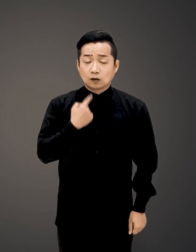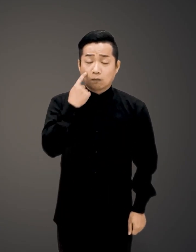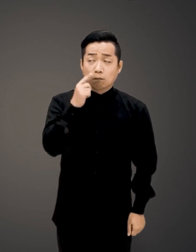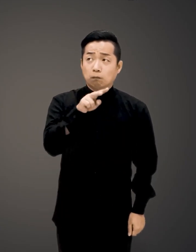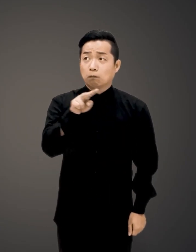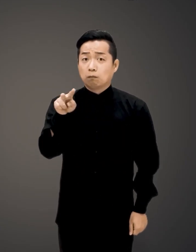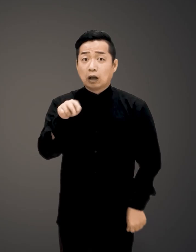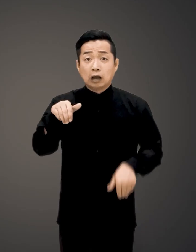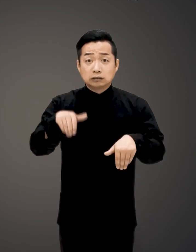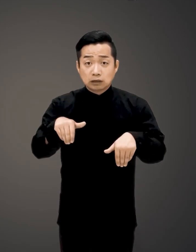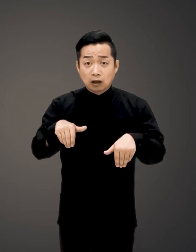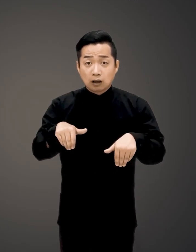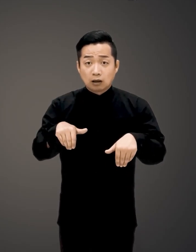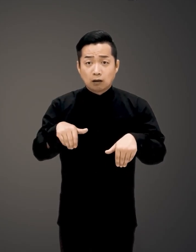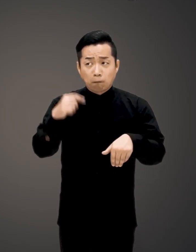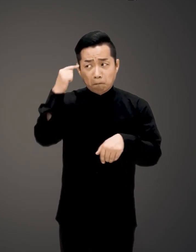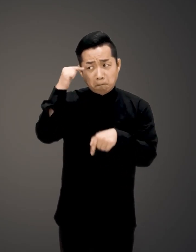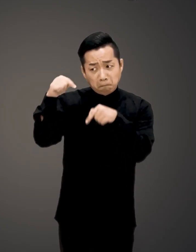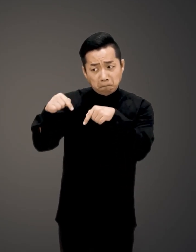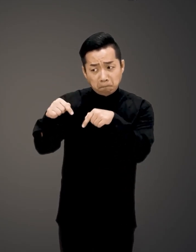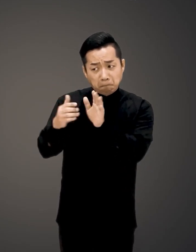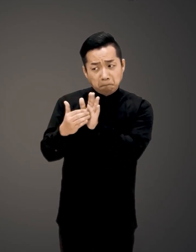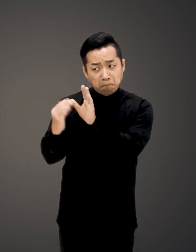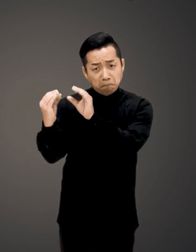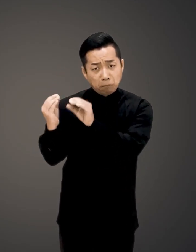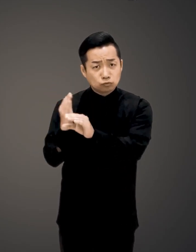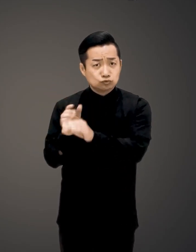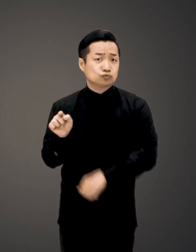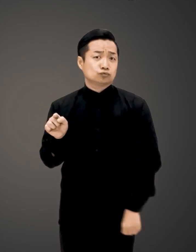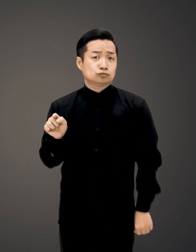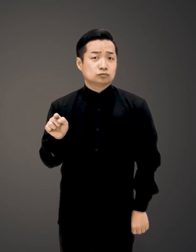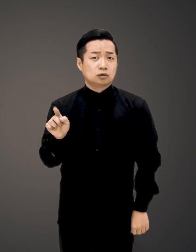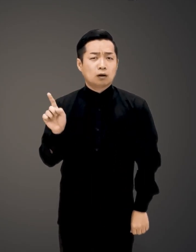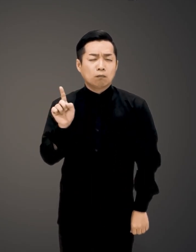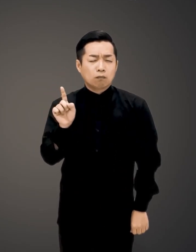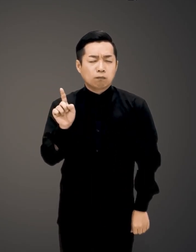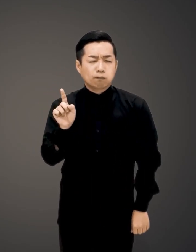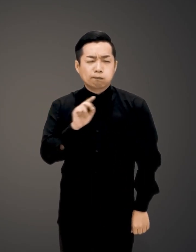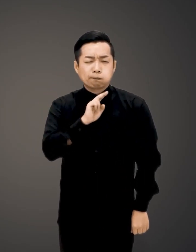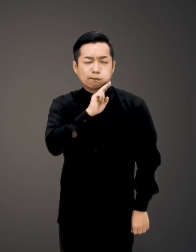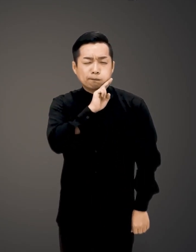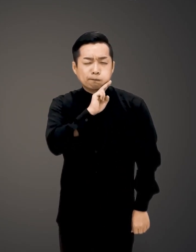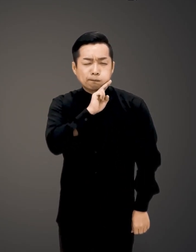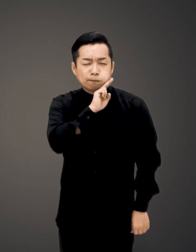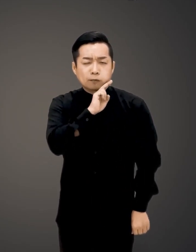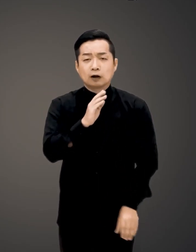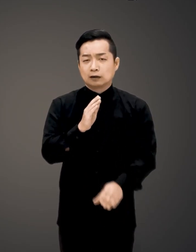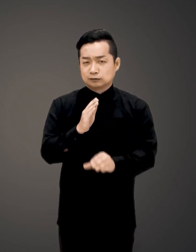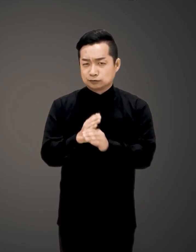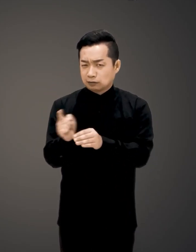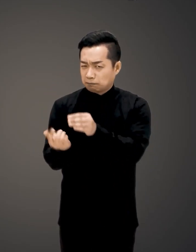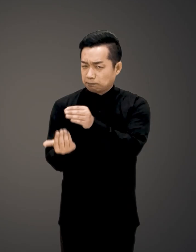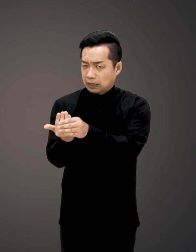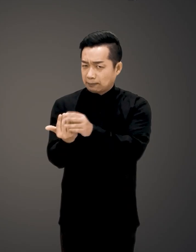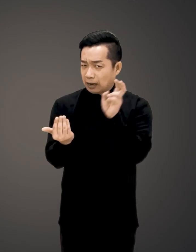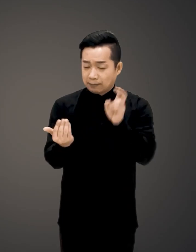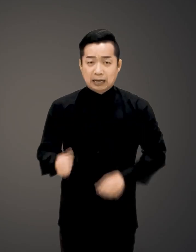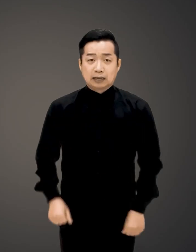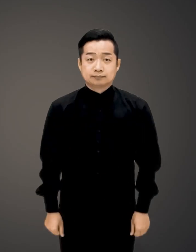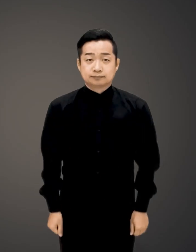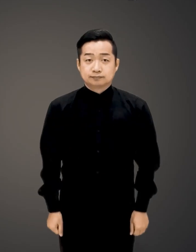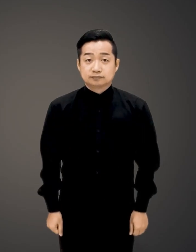그런데 시선을 드니 시중드는 시녀들이 머리를 맞대고 속삭이고 있었다. 뭔가 심상치 않은 일이 벌어진 것 같았다.